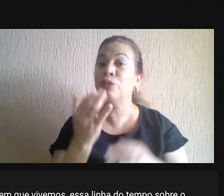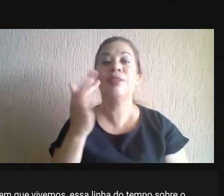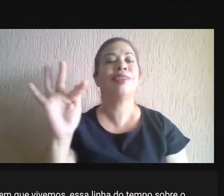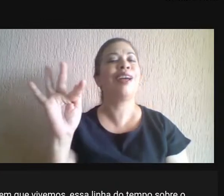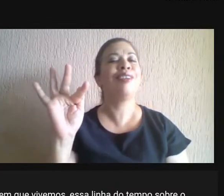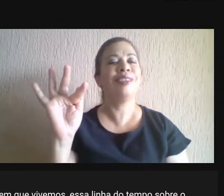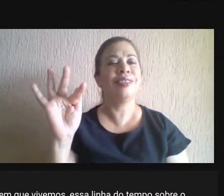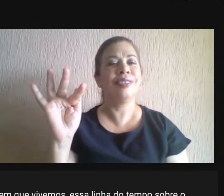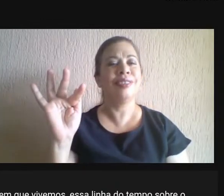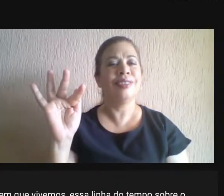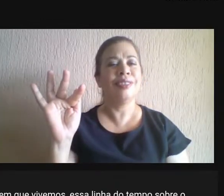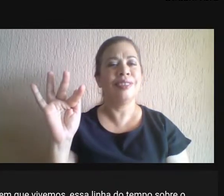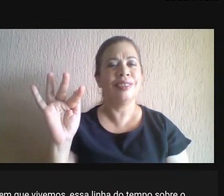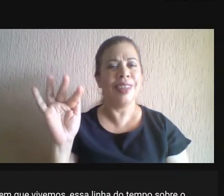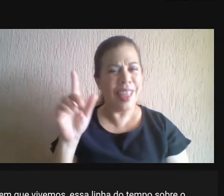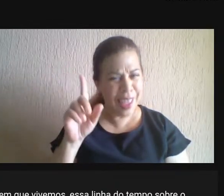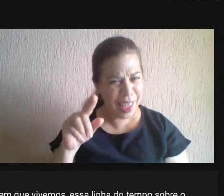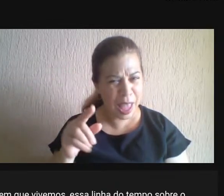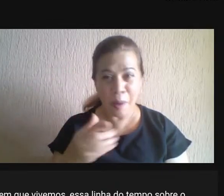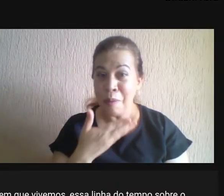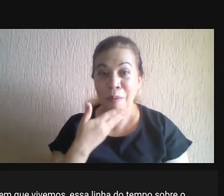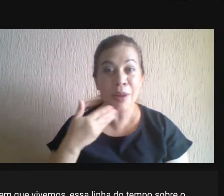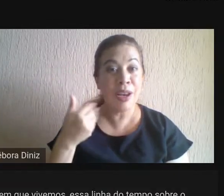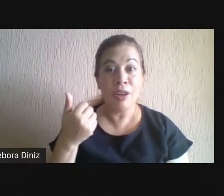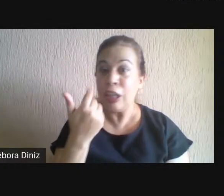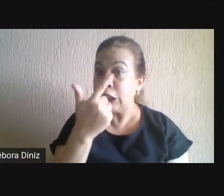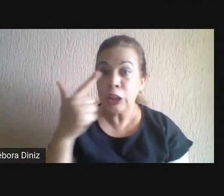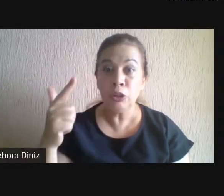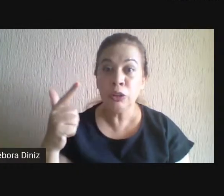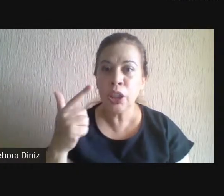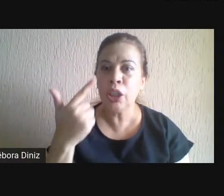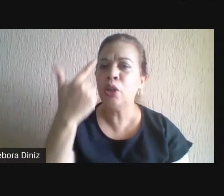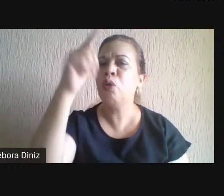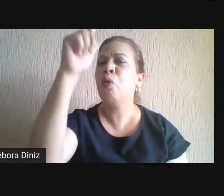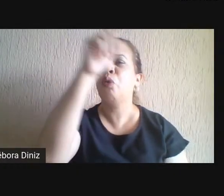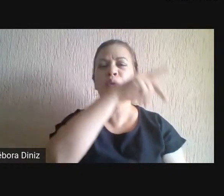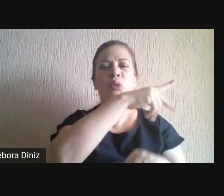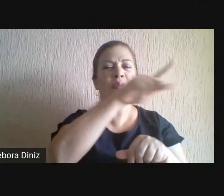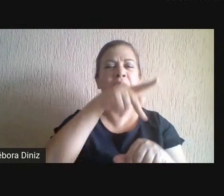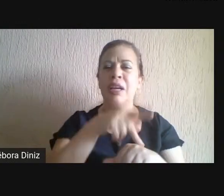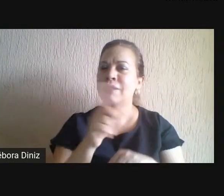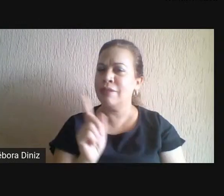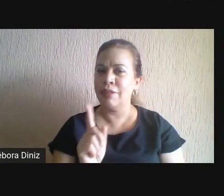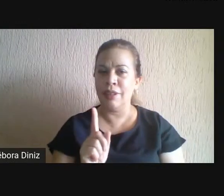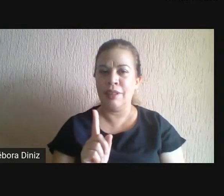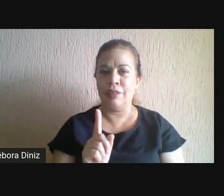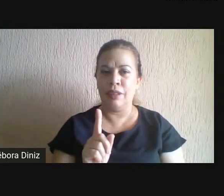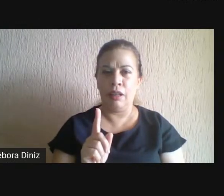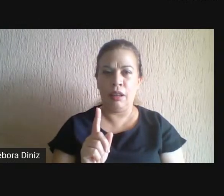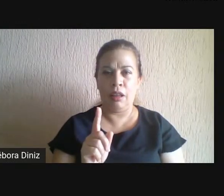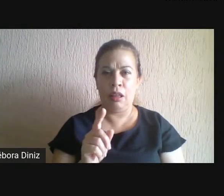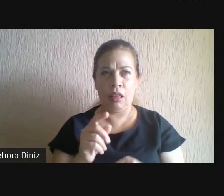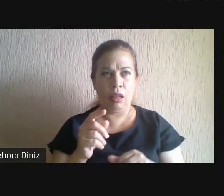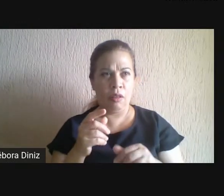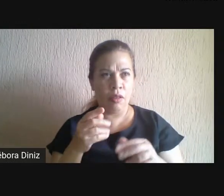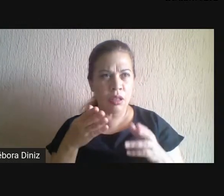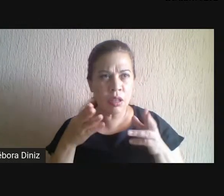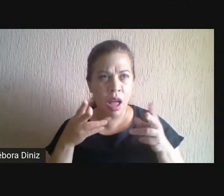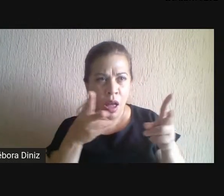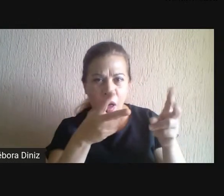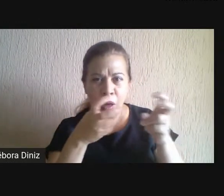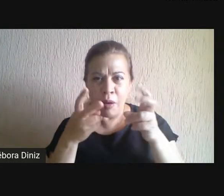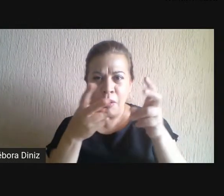que é o inédito viável, que não existe em nenhum outro país com essa concepção de rede, com essa concepção de